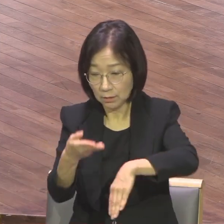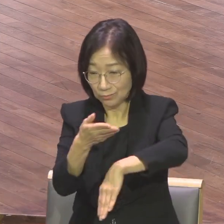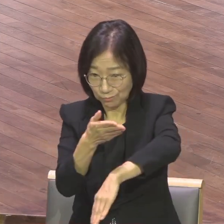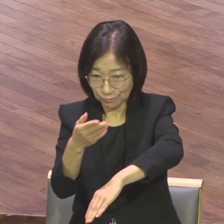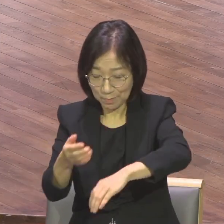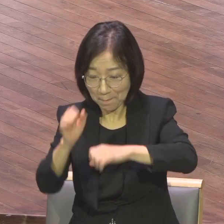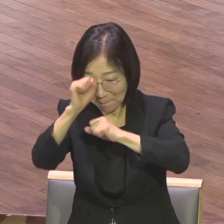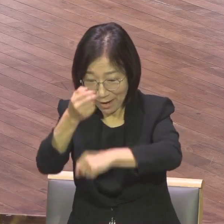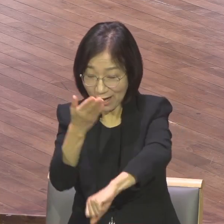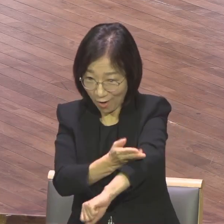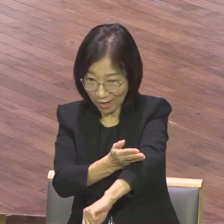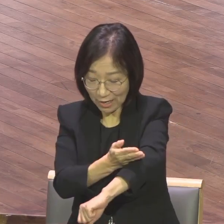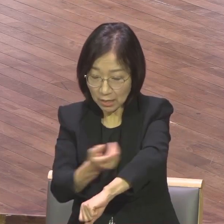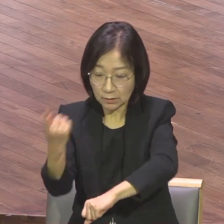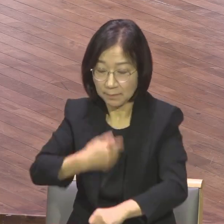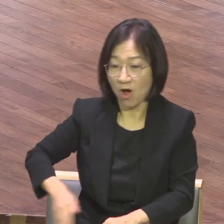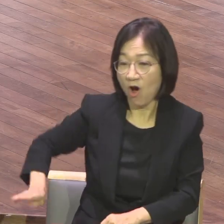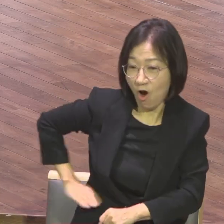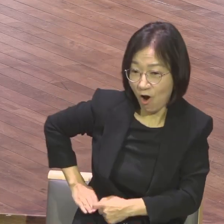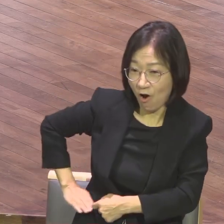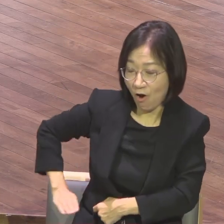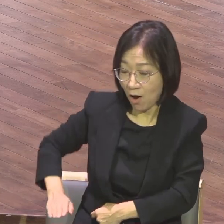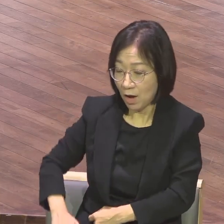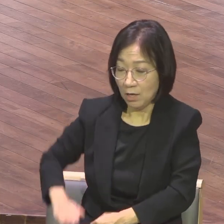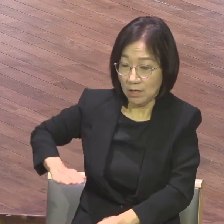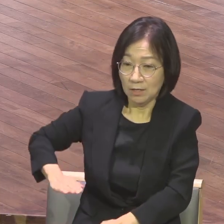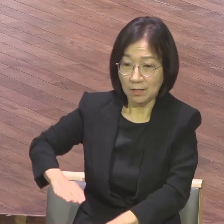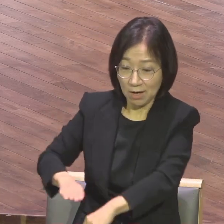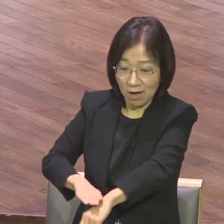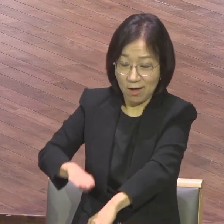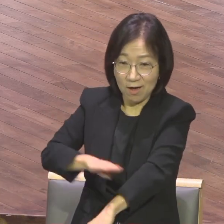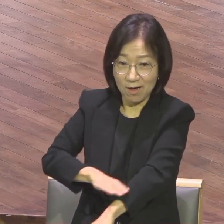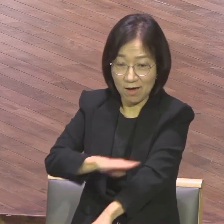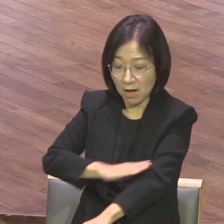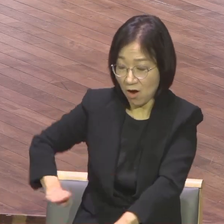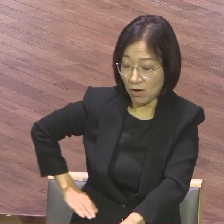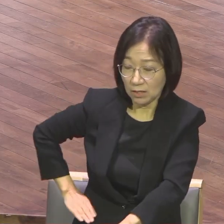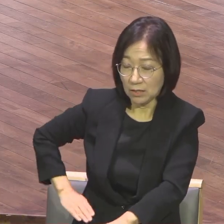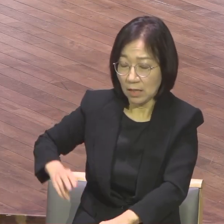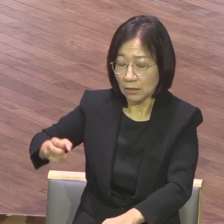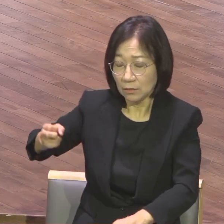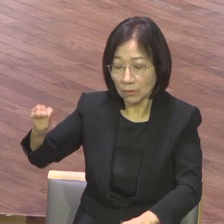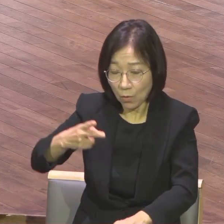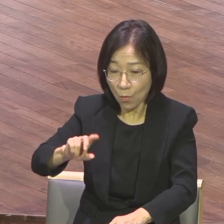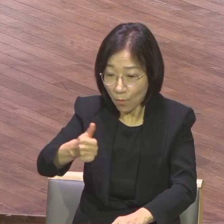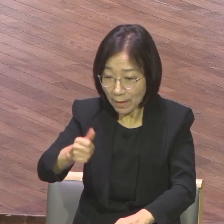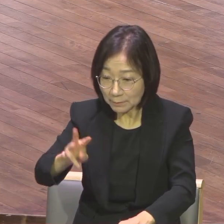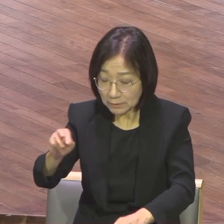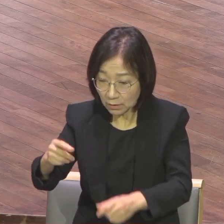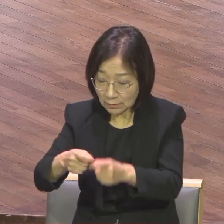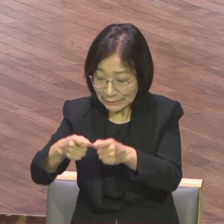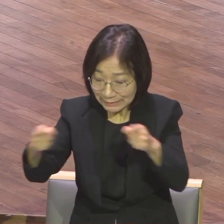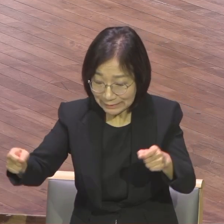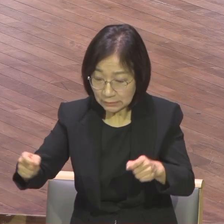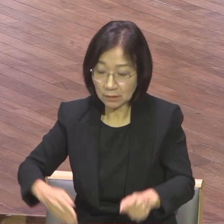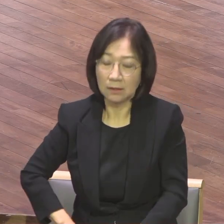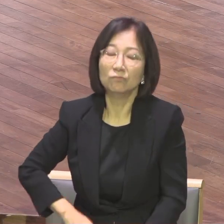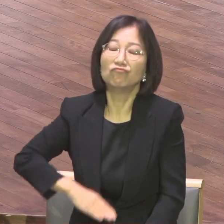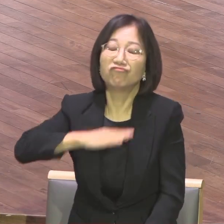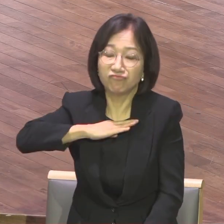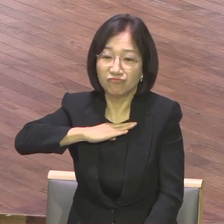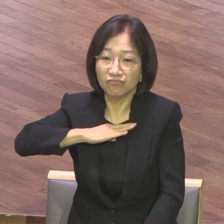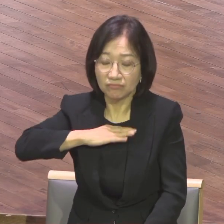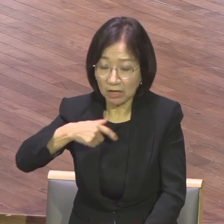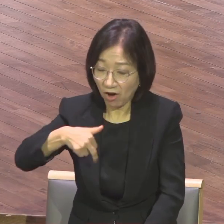측량하고 내게 물을 건너게 하시니 물이 허리에 오르고 다시 천척을 측량하시니 물이 내가 건너지 못할 강이 된지라. 그